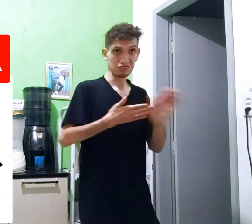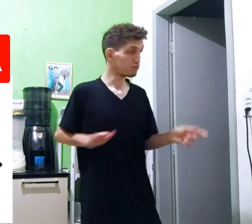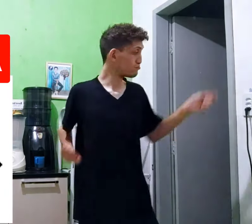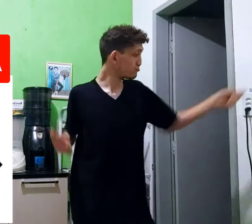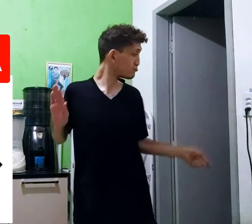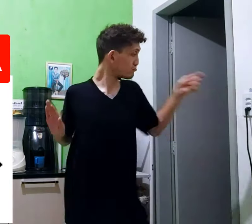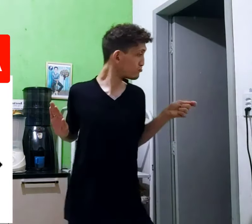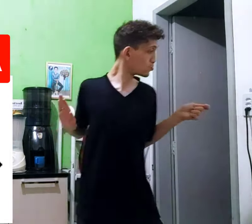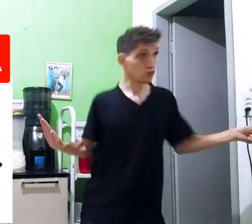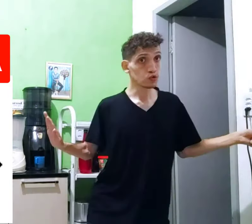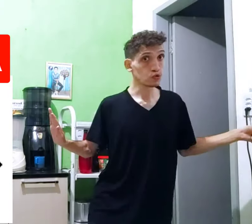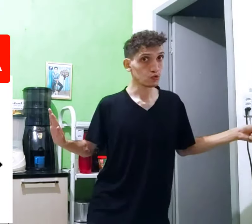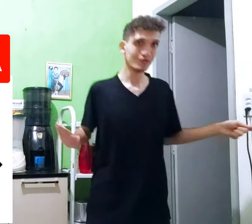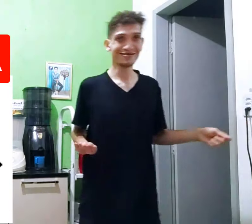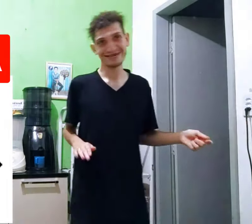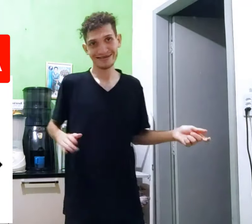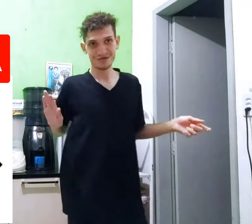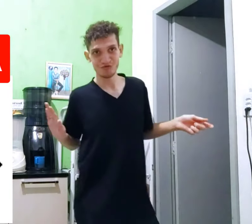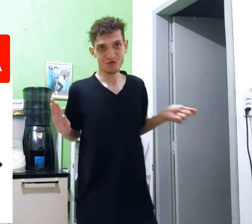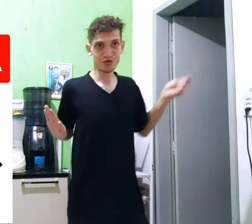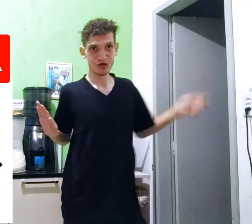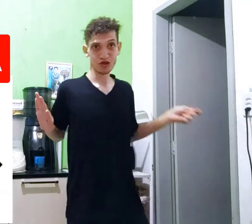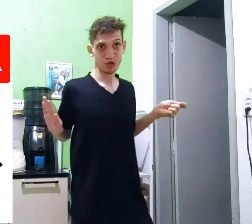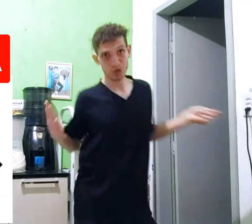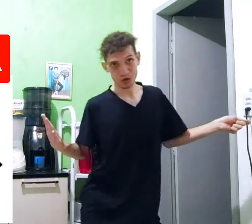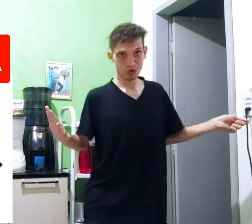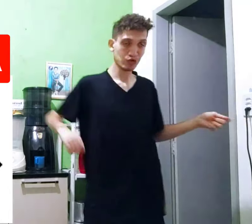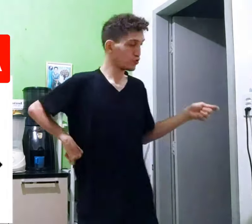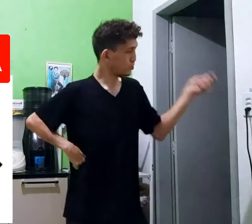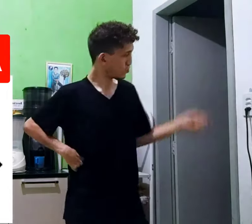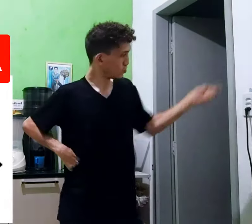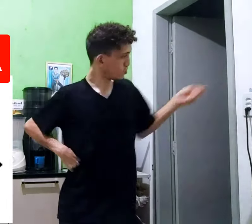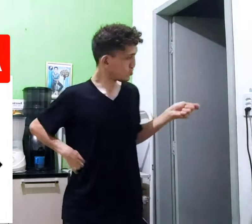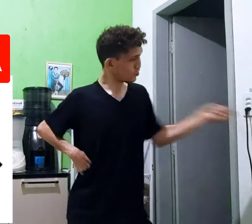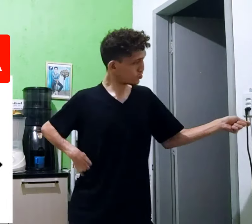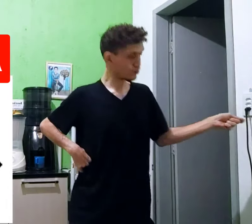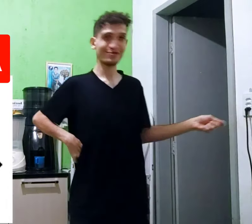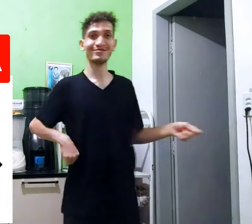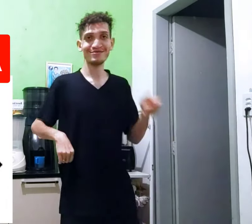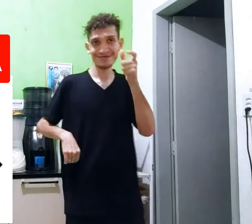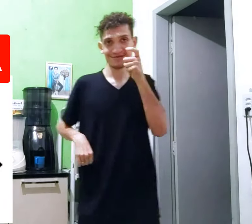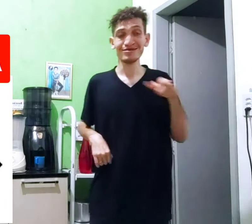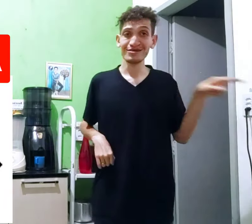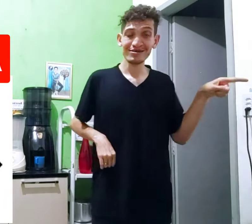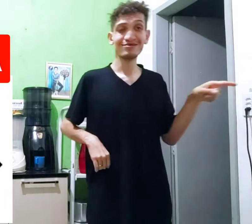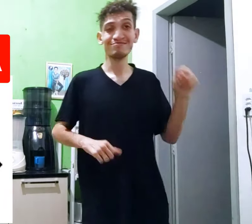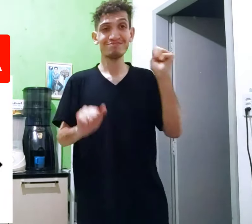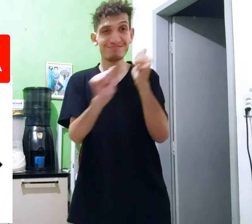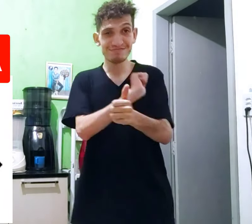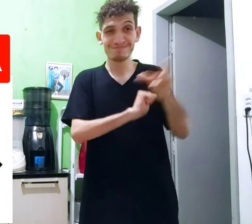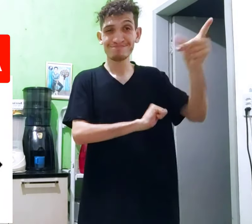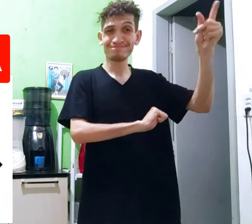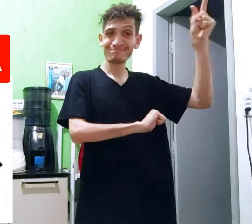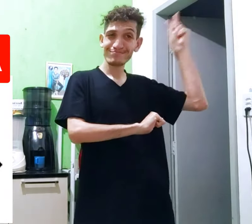Alguns assim, outros com mão assim, dessa forma, outros assim. Interessante.